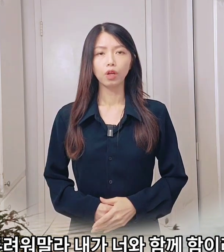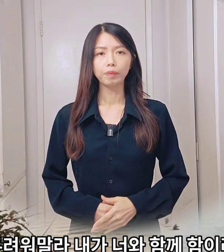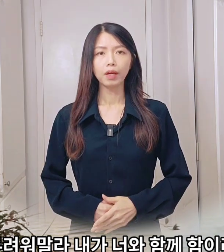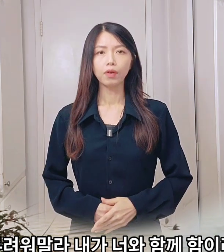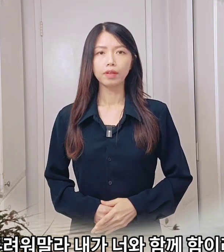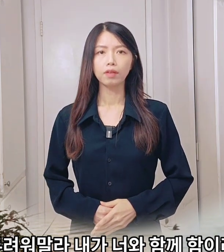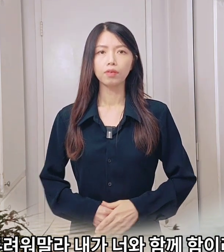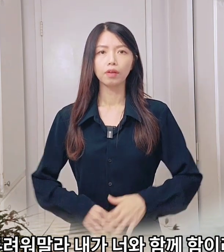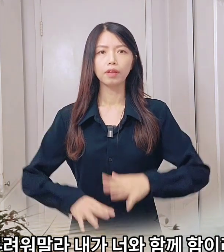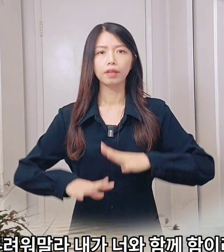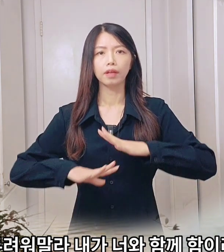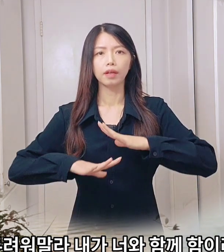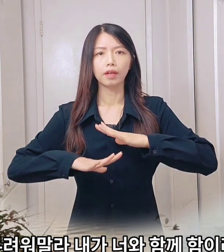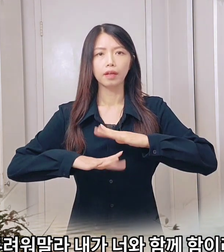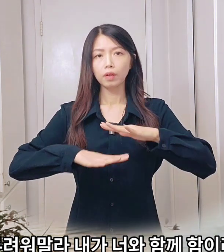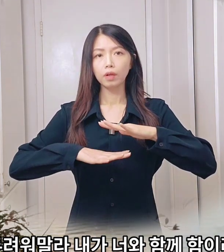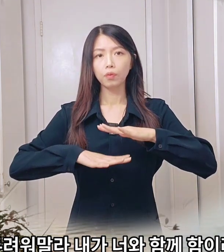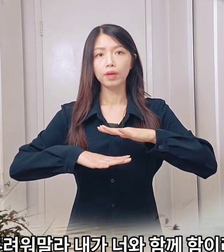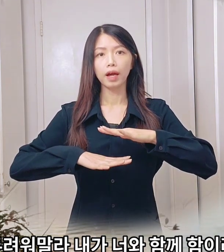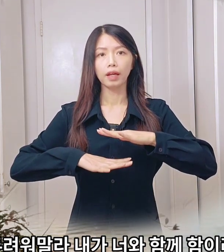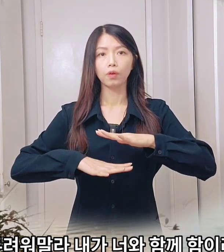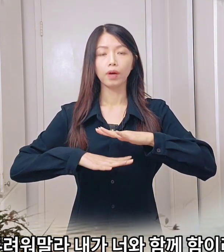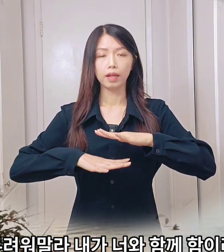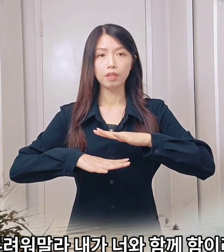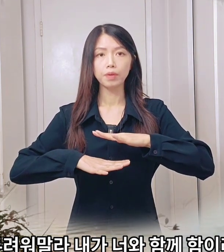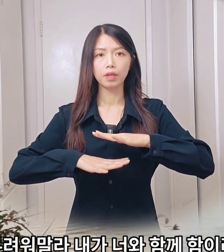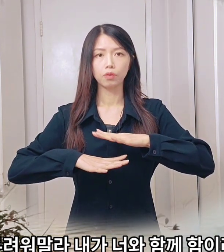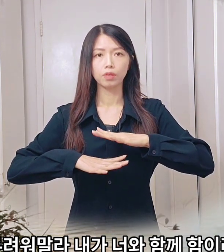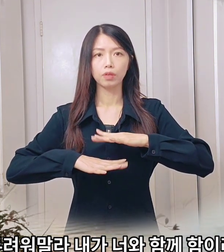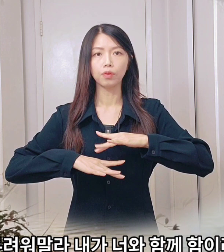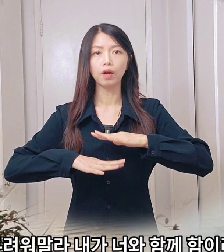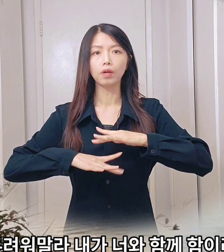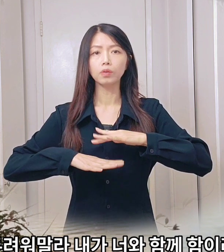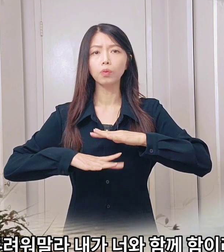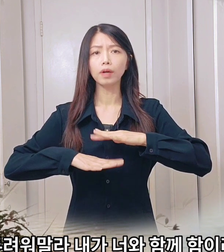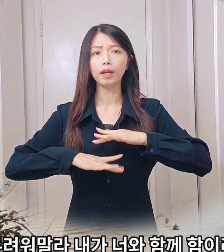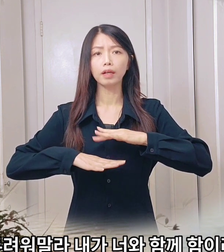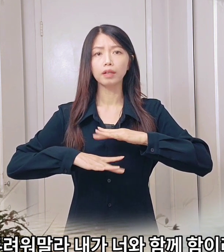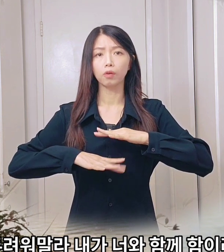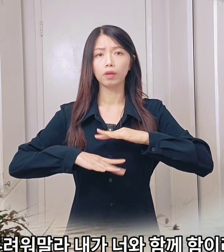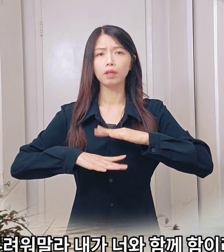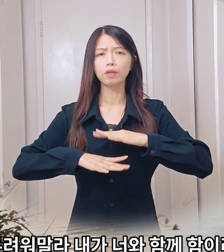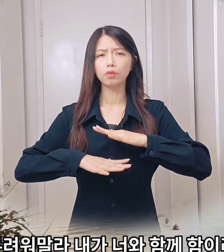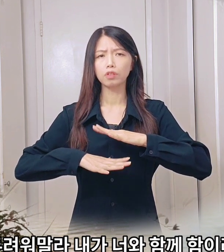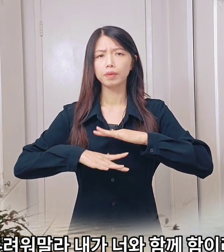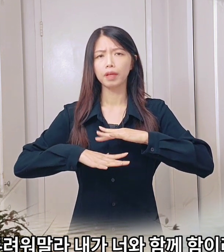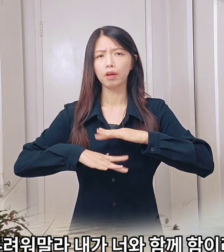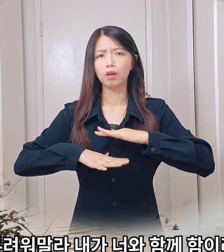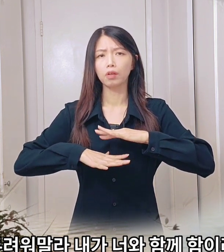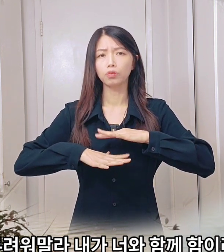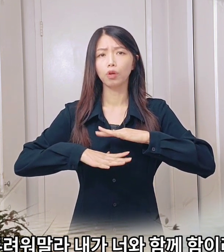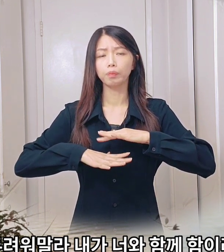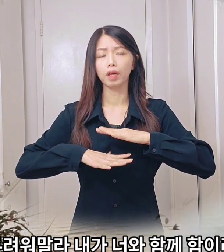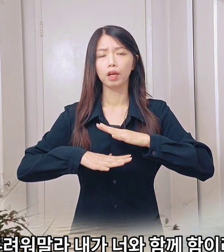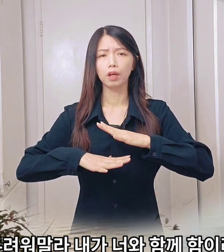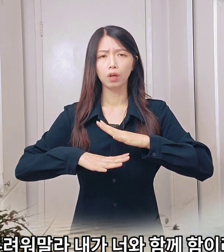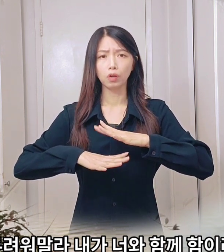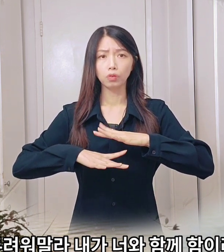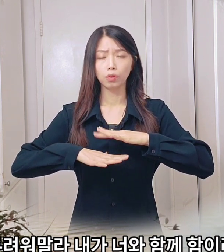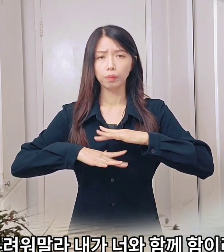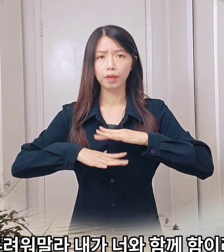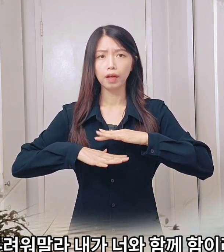함이라. 두렵다라고 한 뒤의 수어는 위아래로 가슴 위치에 두시고요. 손가락을 이렇게 흔들어 주시면 돼요.